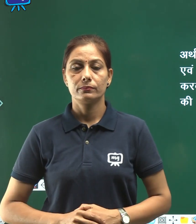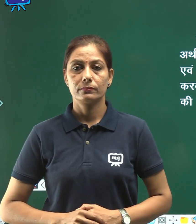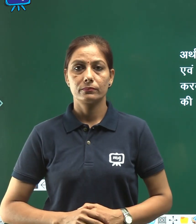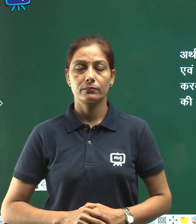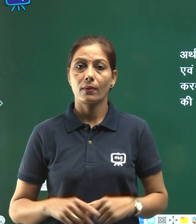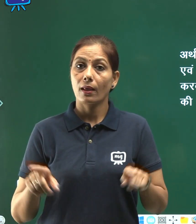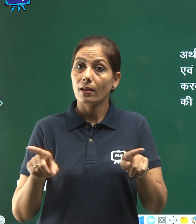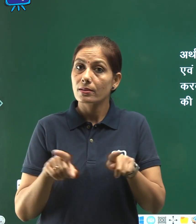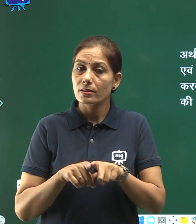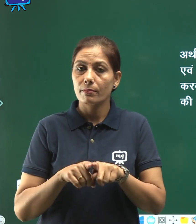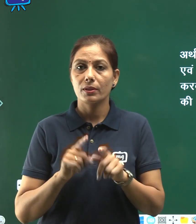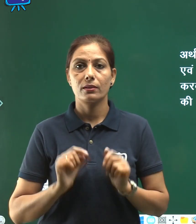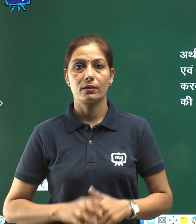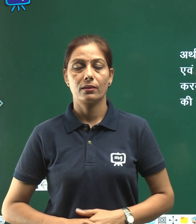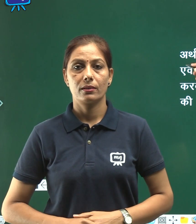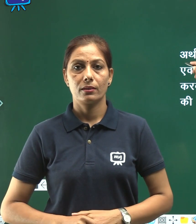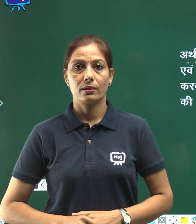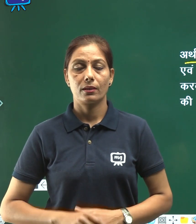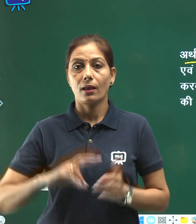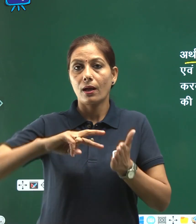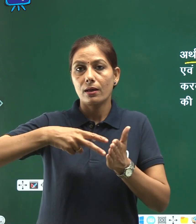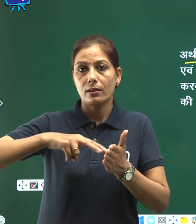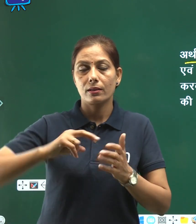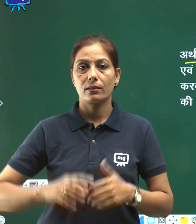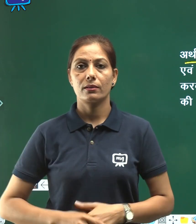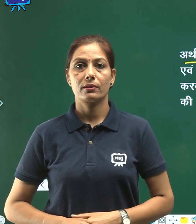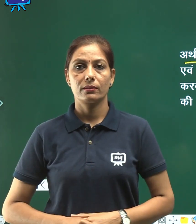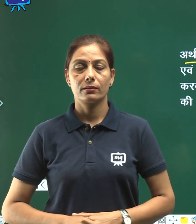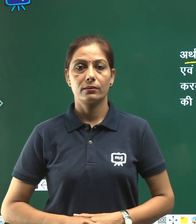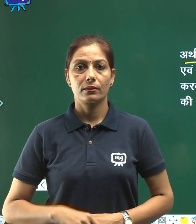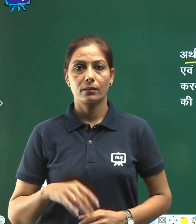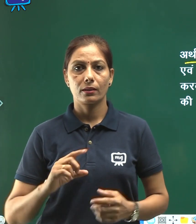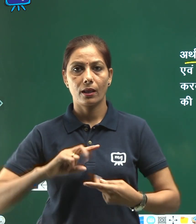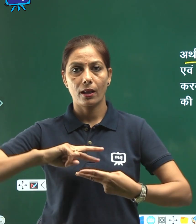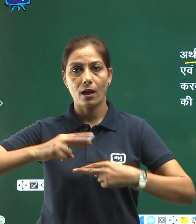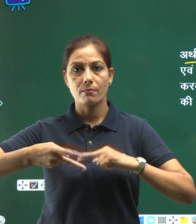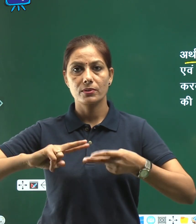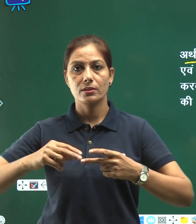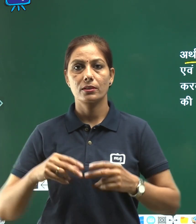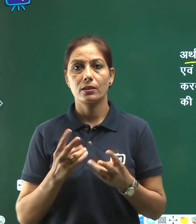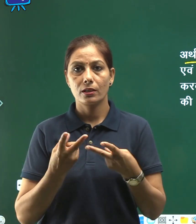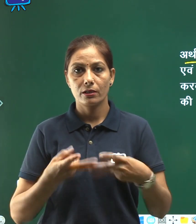एक कर देने के अर्थ है कि आपसी भेद,